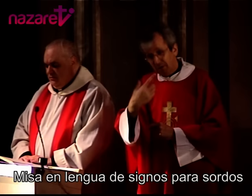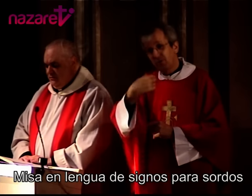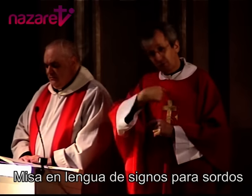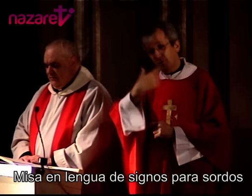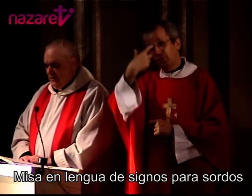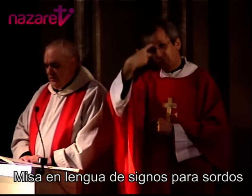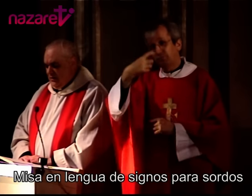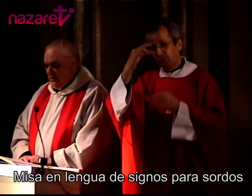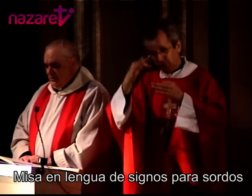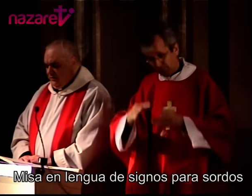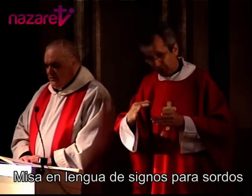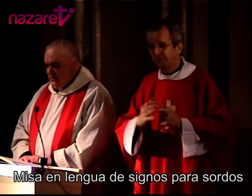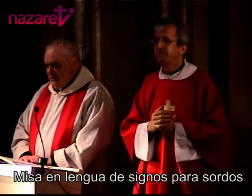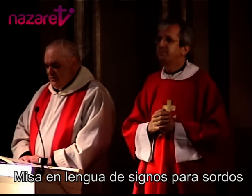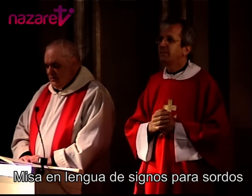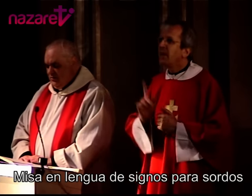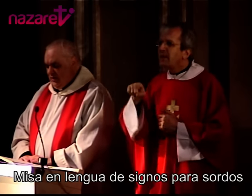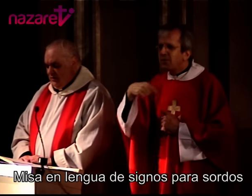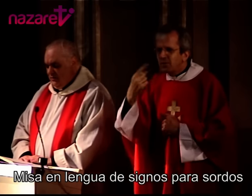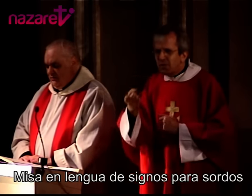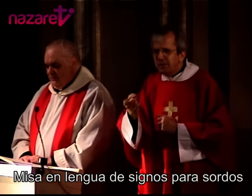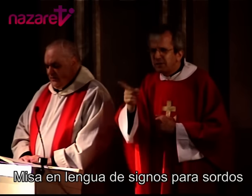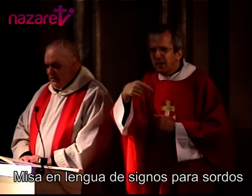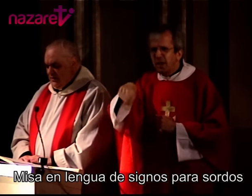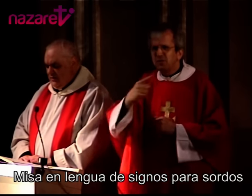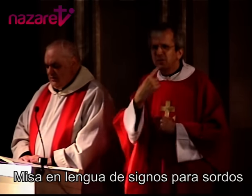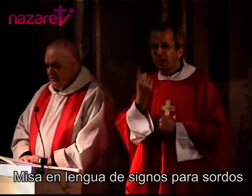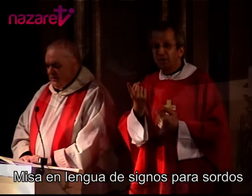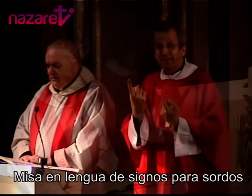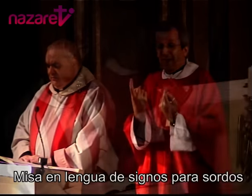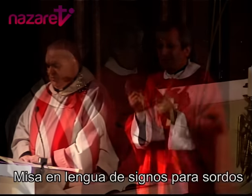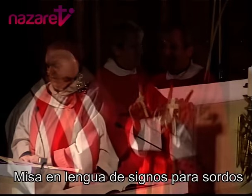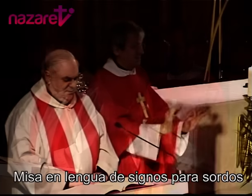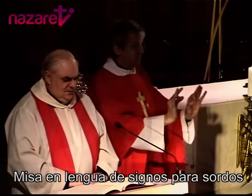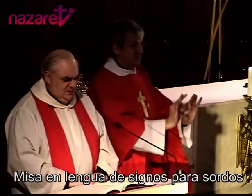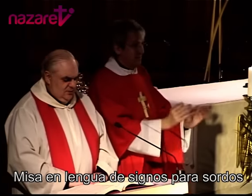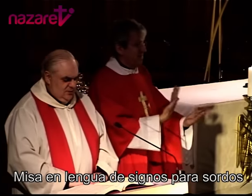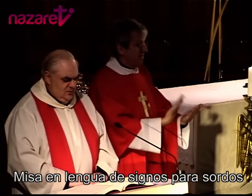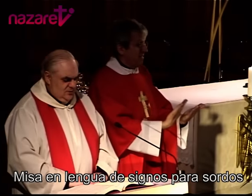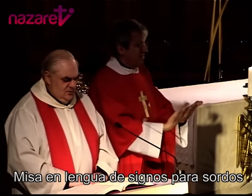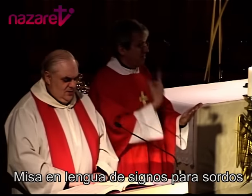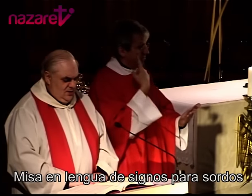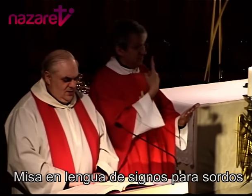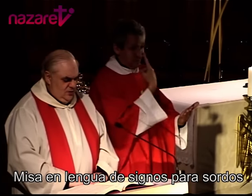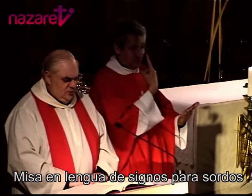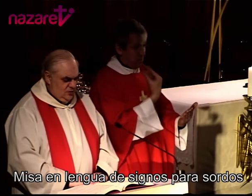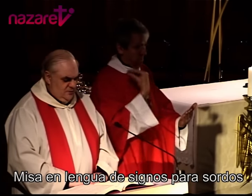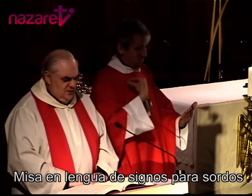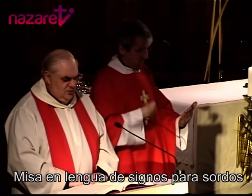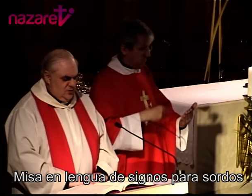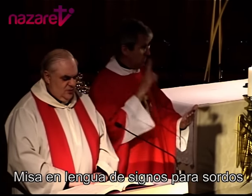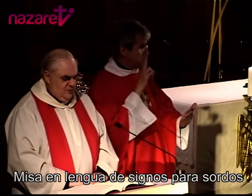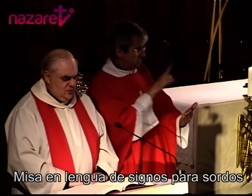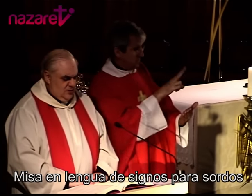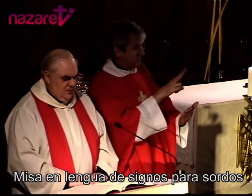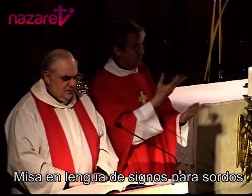soy». Entonces ellos dijeron: «¿Qué necesidad tenemos ya de testimonios? Nosotros